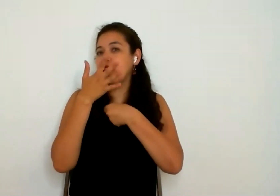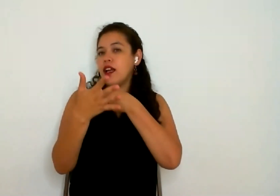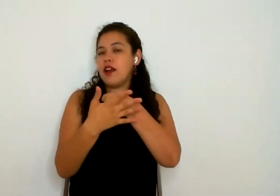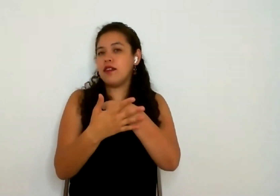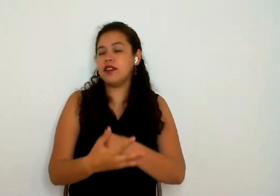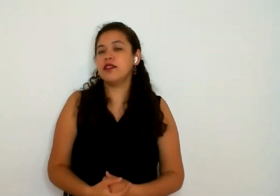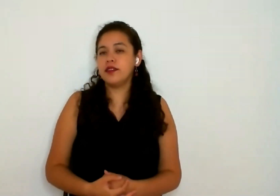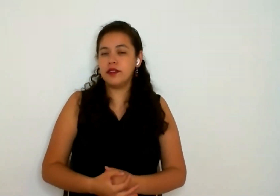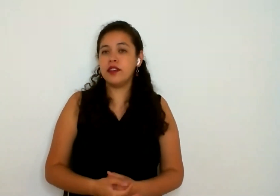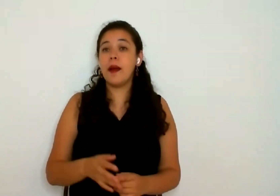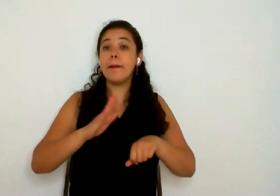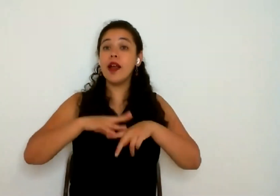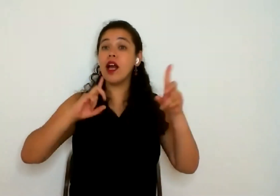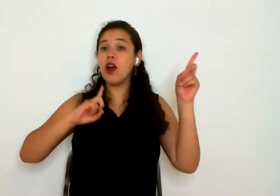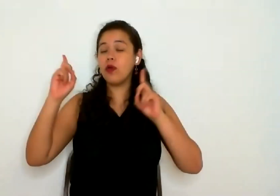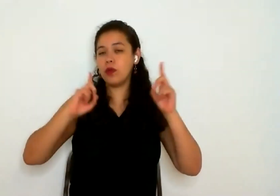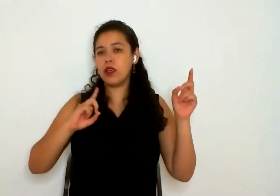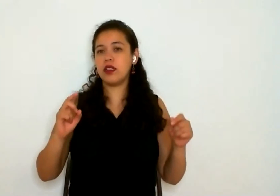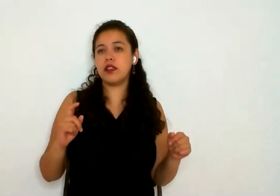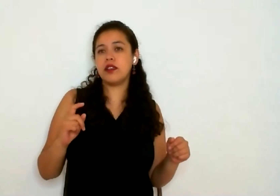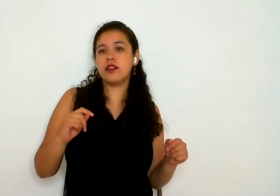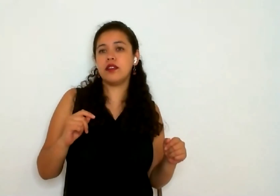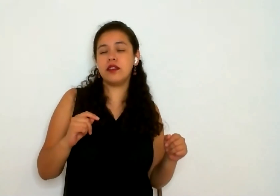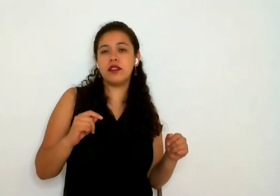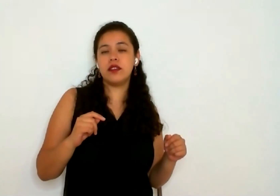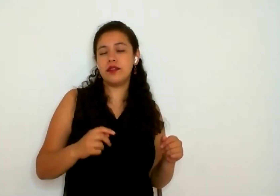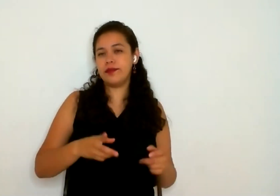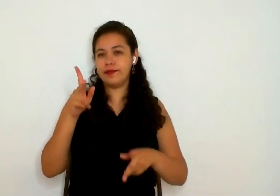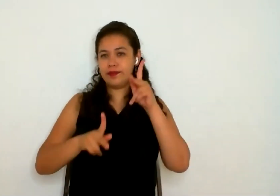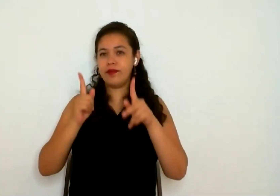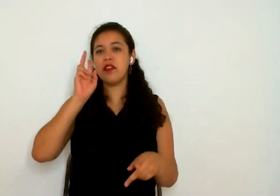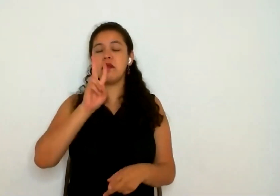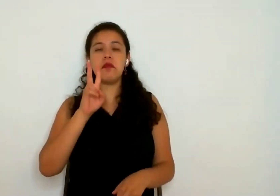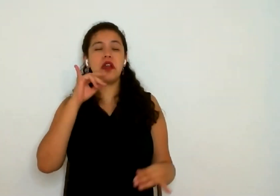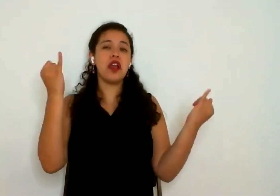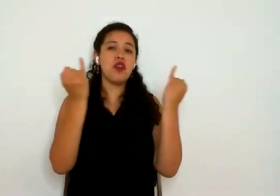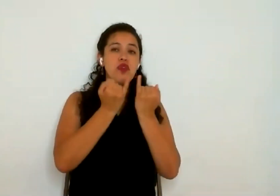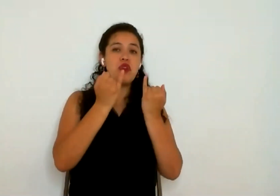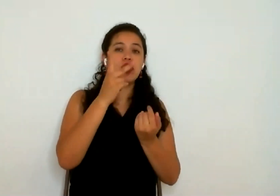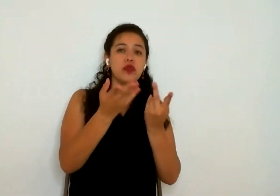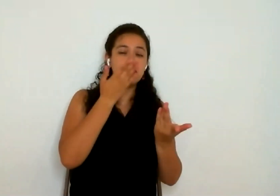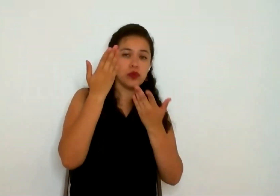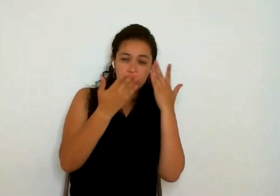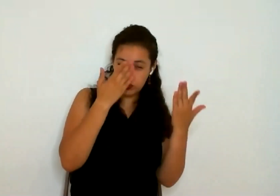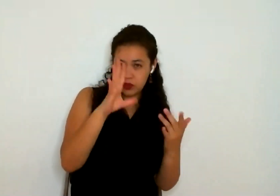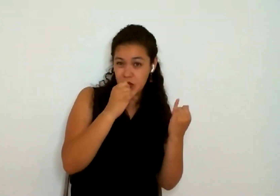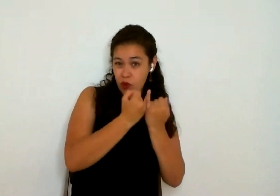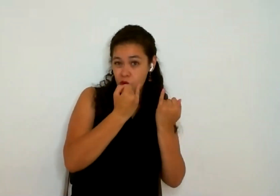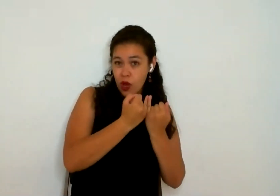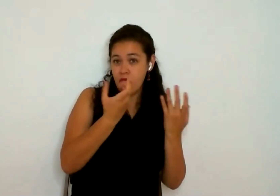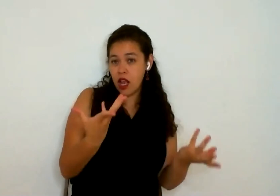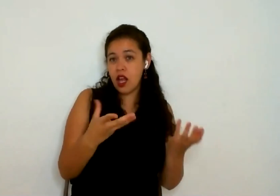más dudas platiquen me digan me lo vieron igual a su estudio hay algunas diferencias